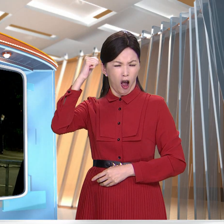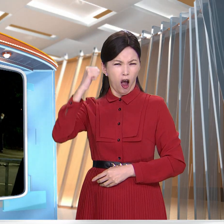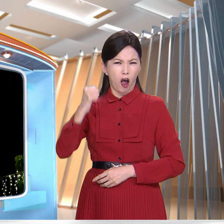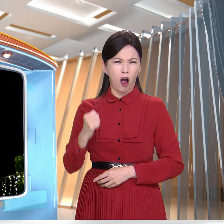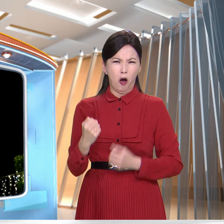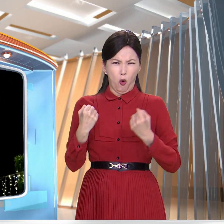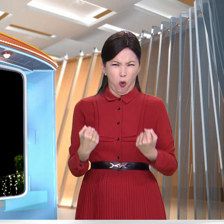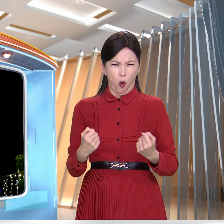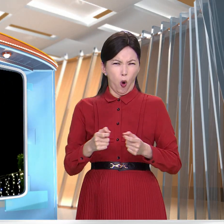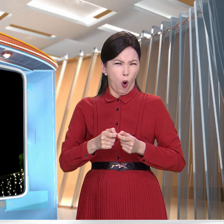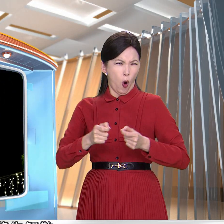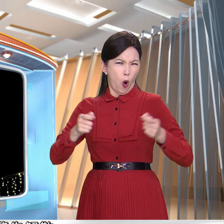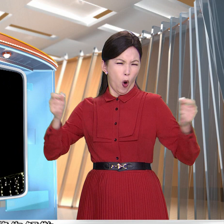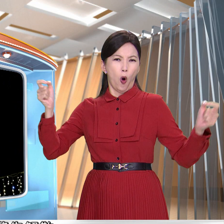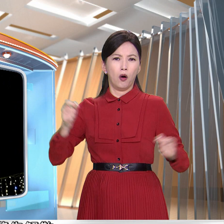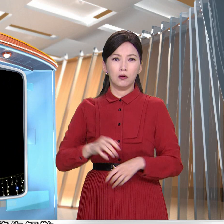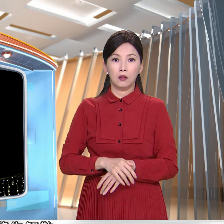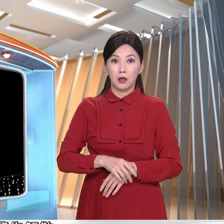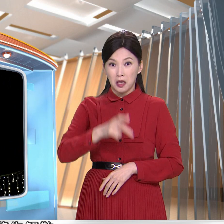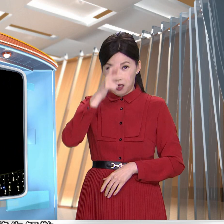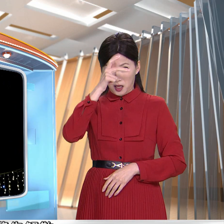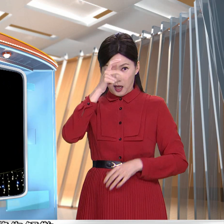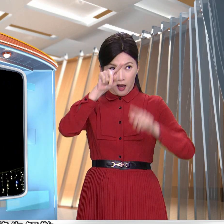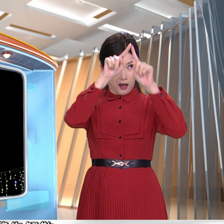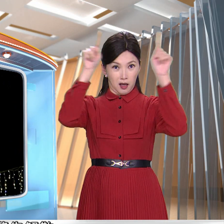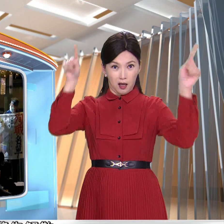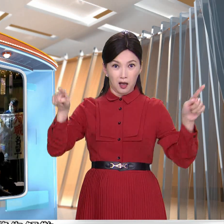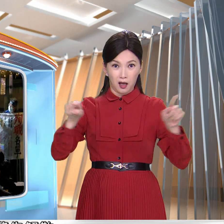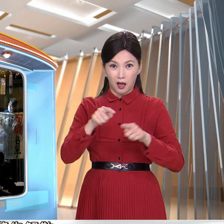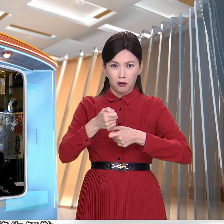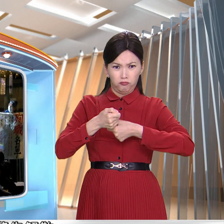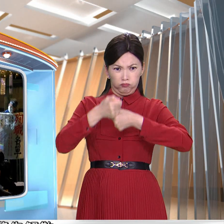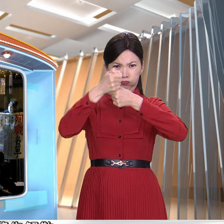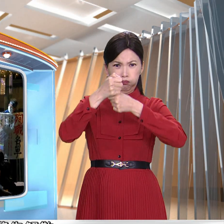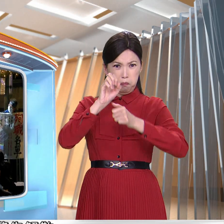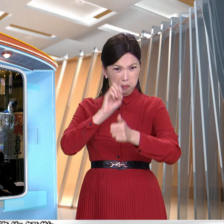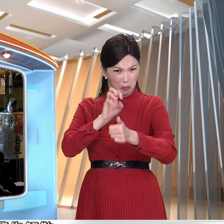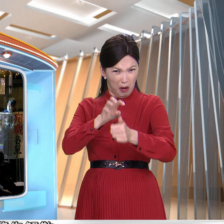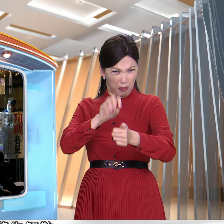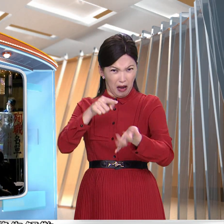束，遭到警方三次举牌警告解散。